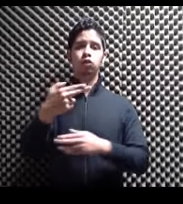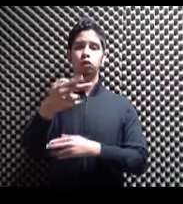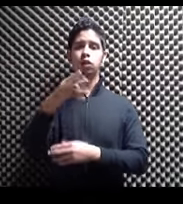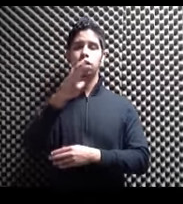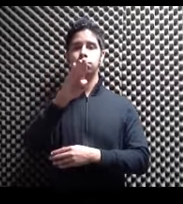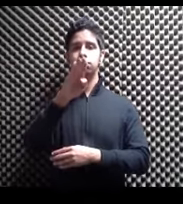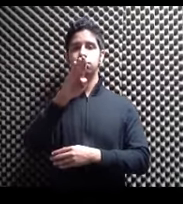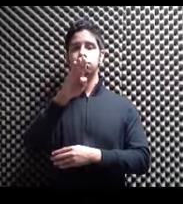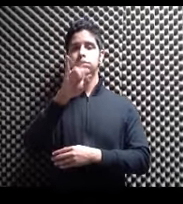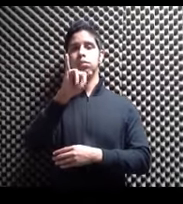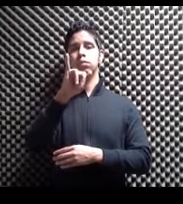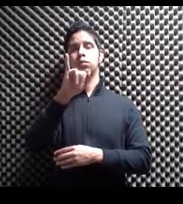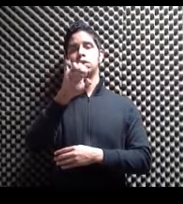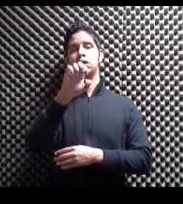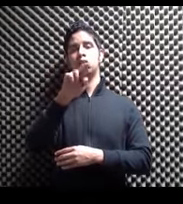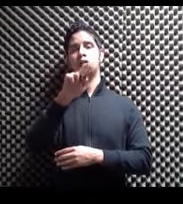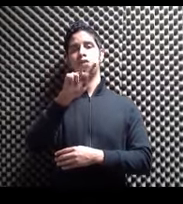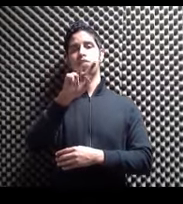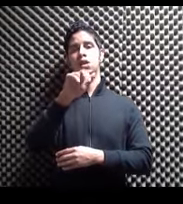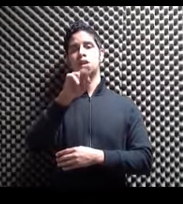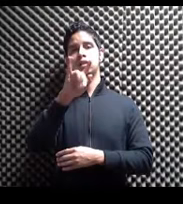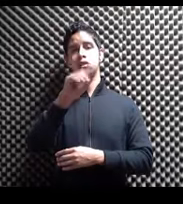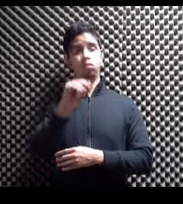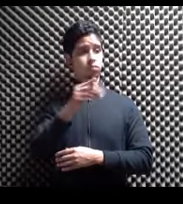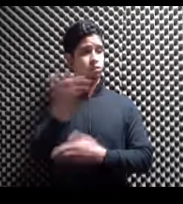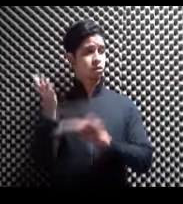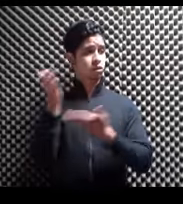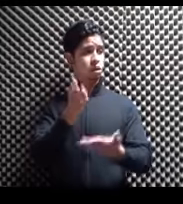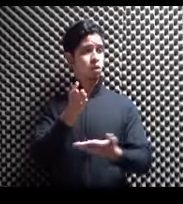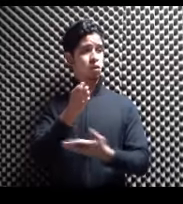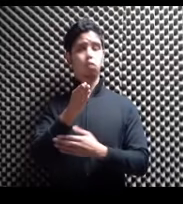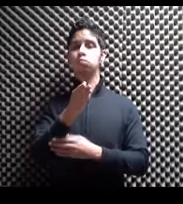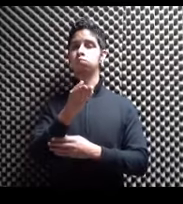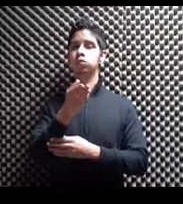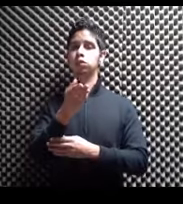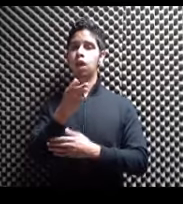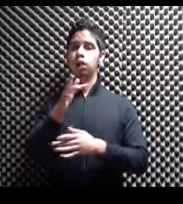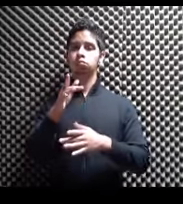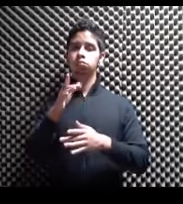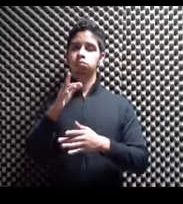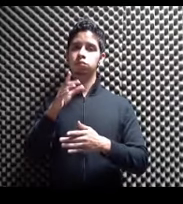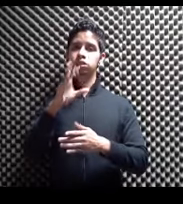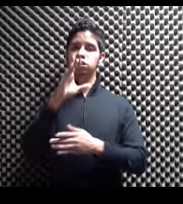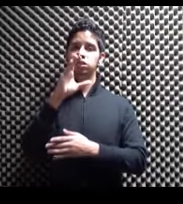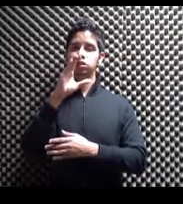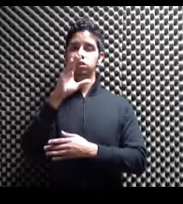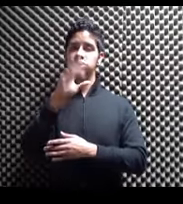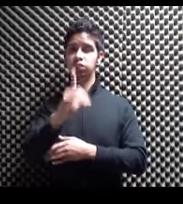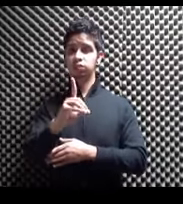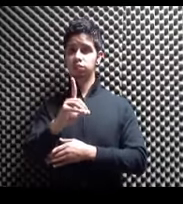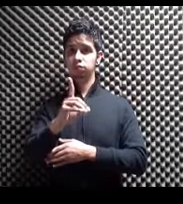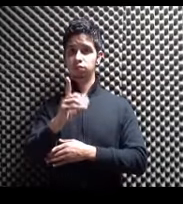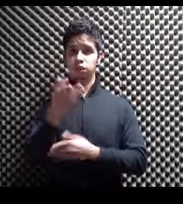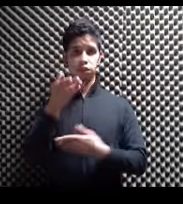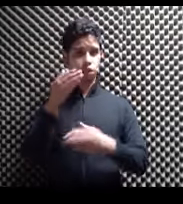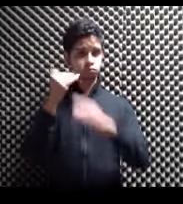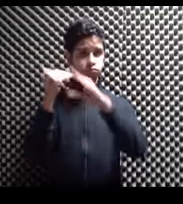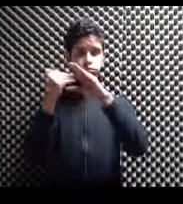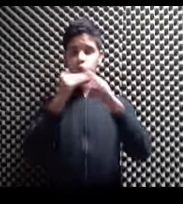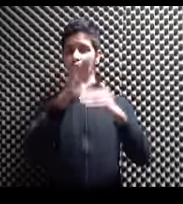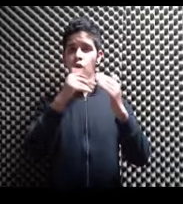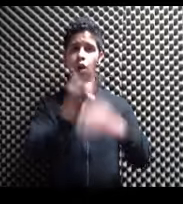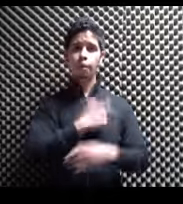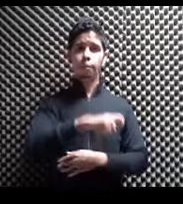Trajo este disco que se distribuyó acá en Puerto Rico y en toda América y España también. Y era famoso